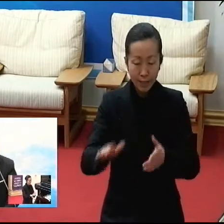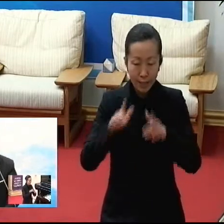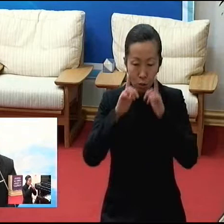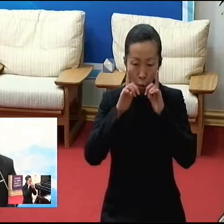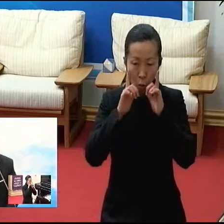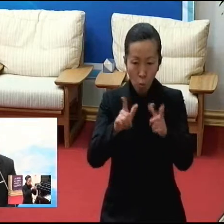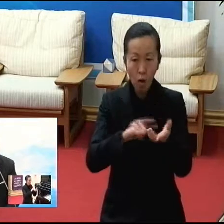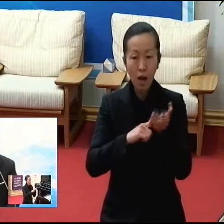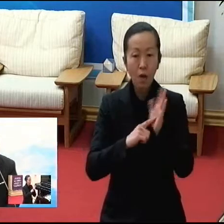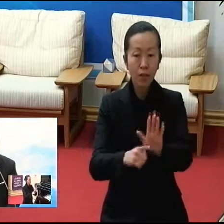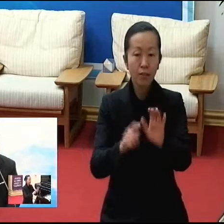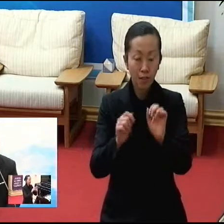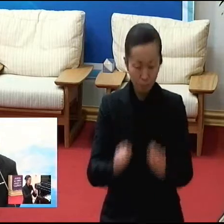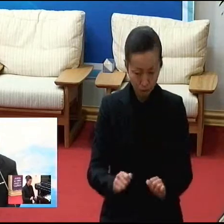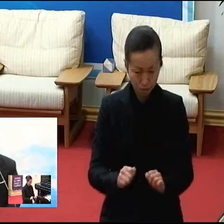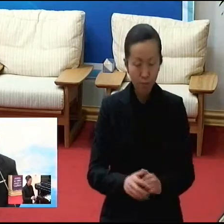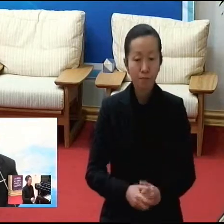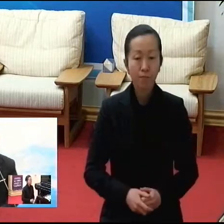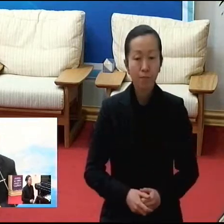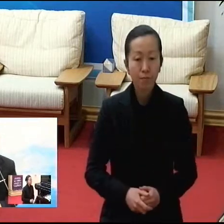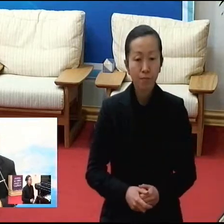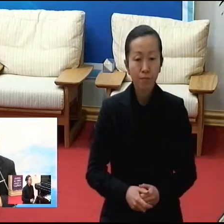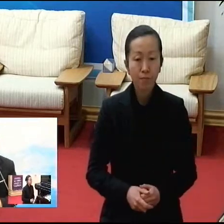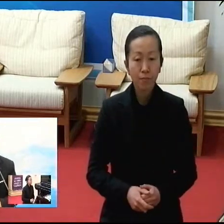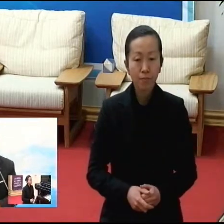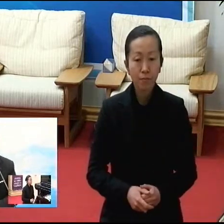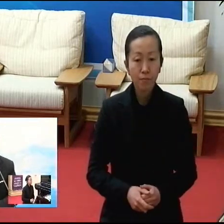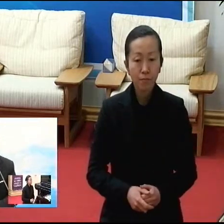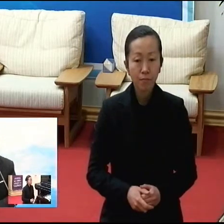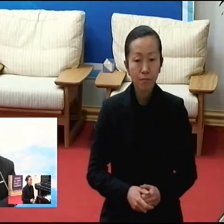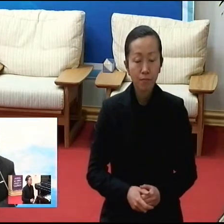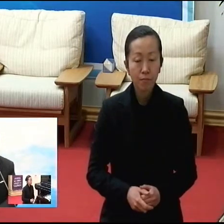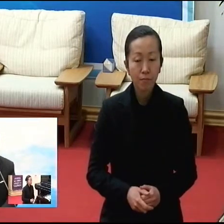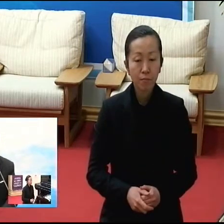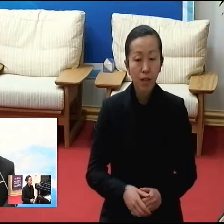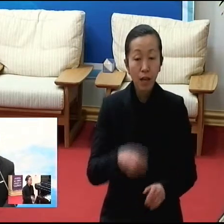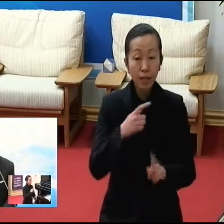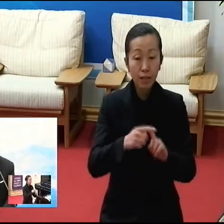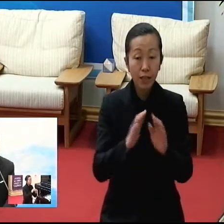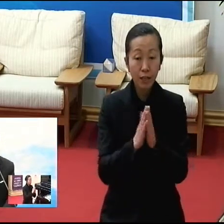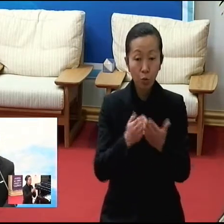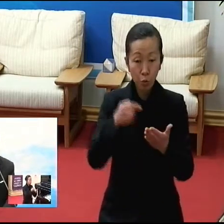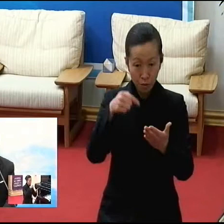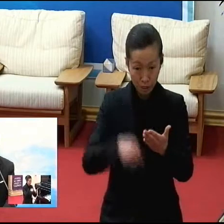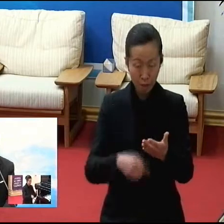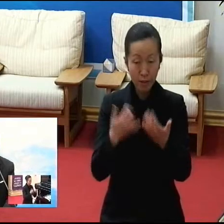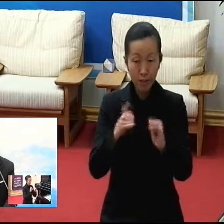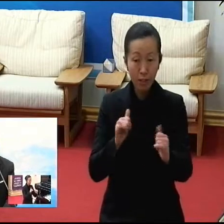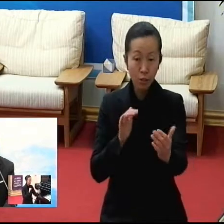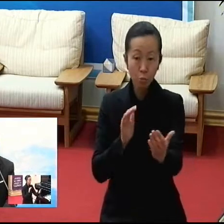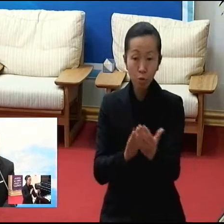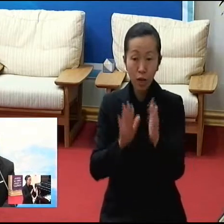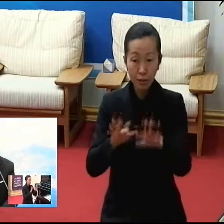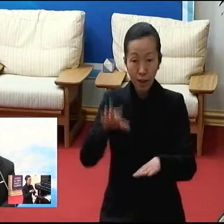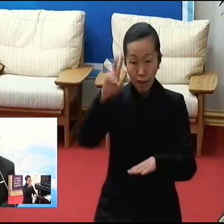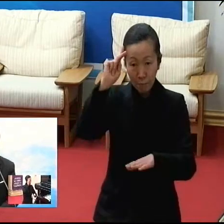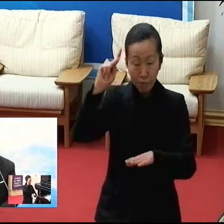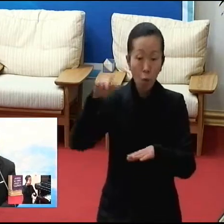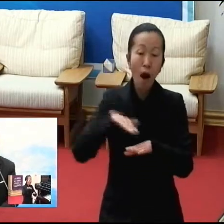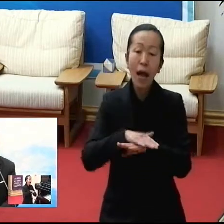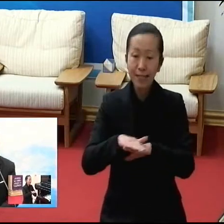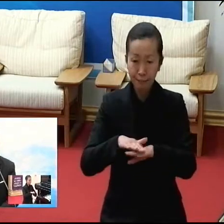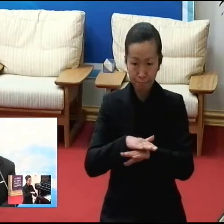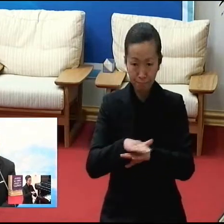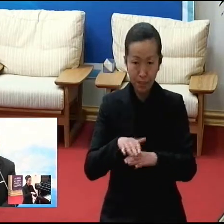。 성경은 인간을 향한 하나님의 사랑 이야기입니다. 聖書は人間に向かっている神様の愛に対す